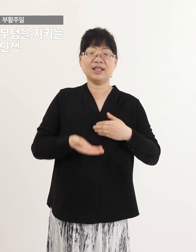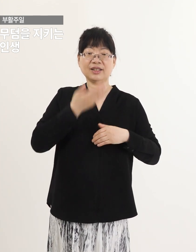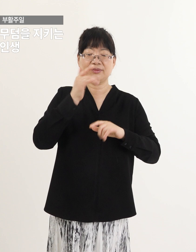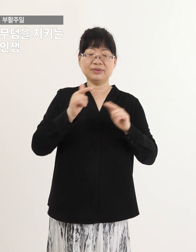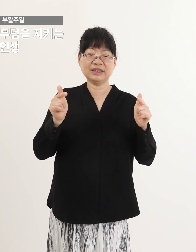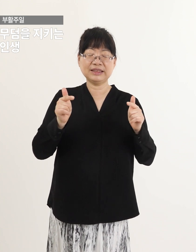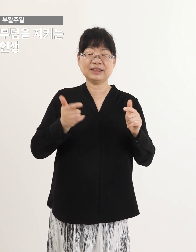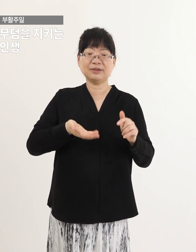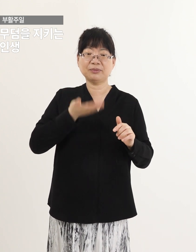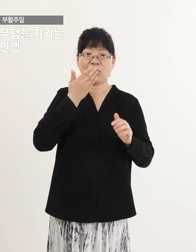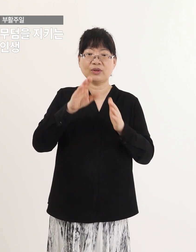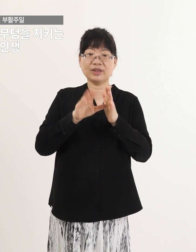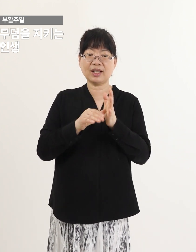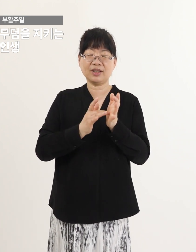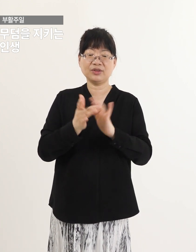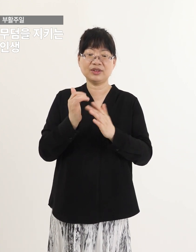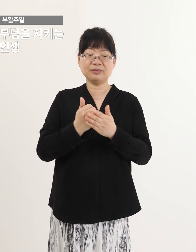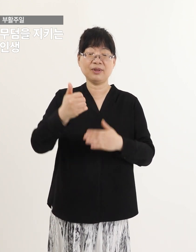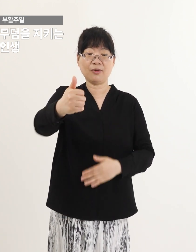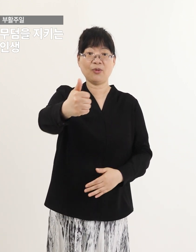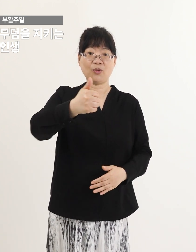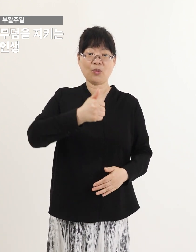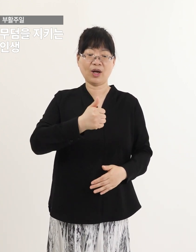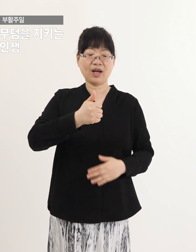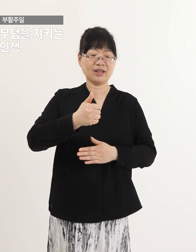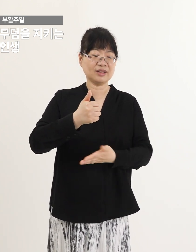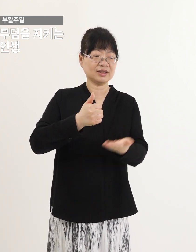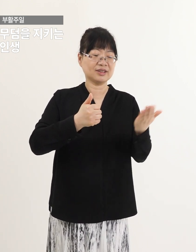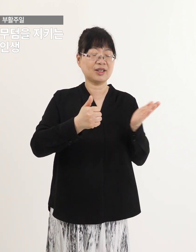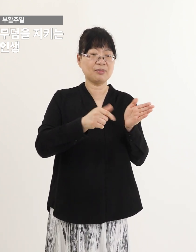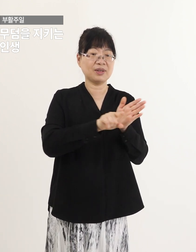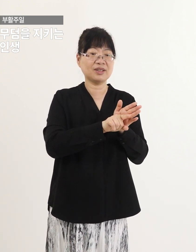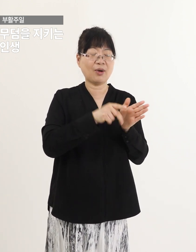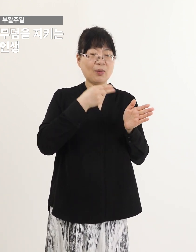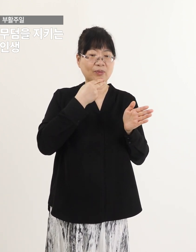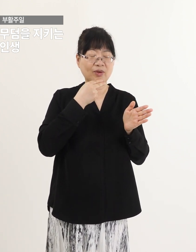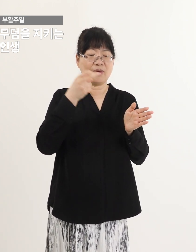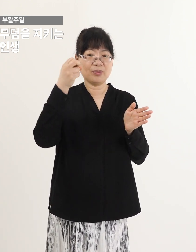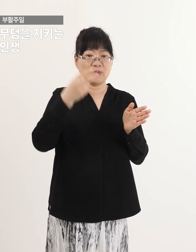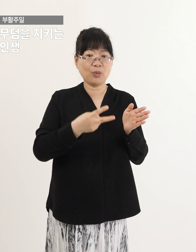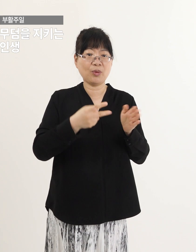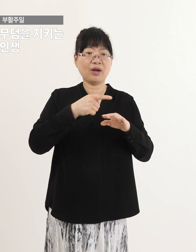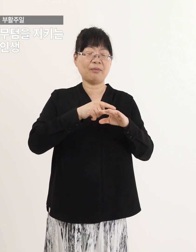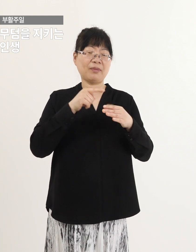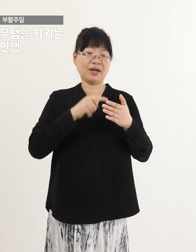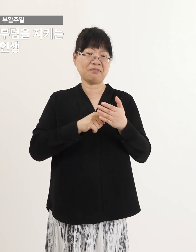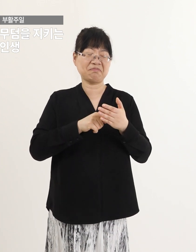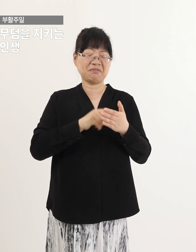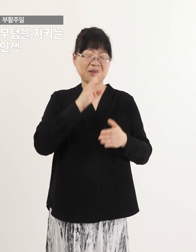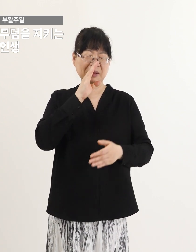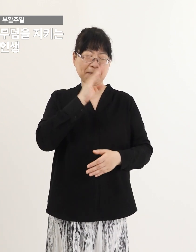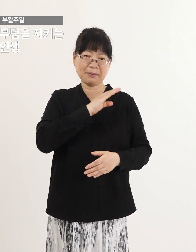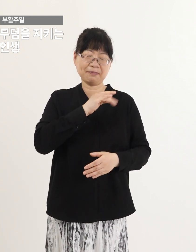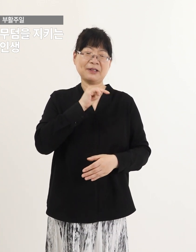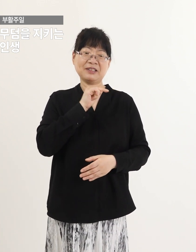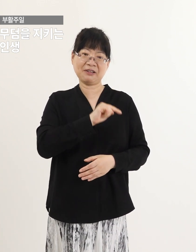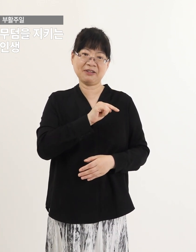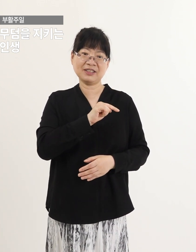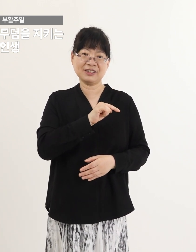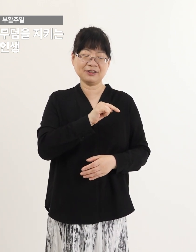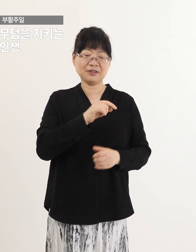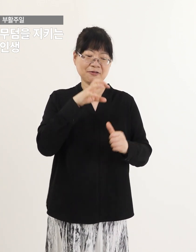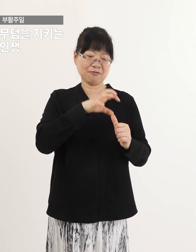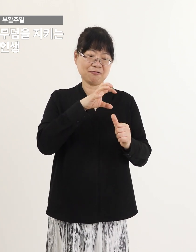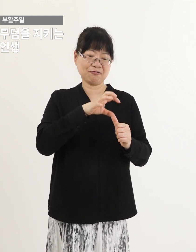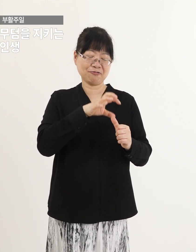때에 예수께서 그들에게 나타나사 그들의 믿음 없는 것과 마음이 완악한 것을